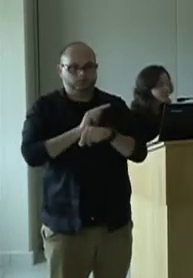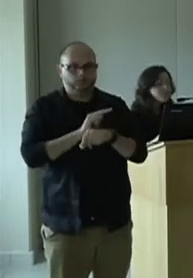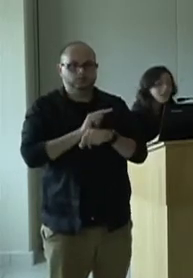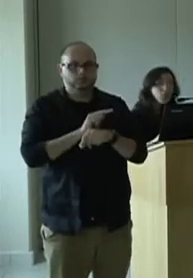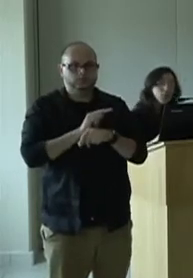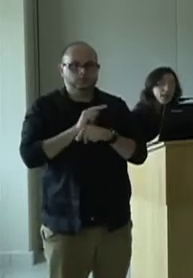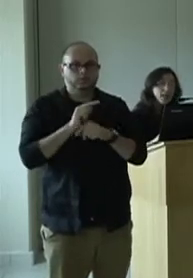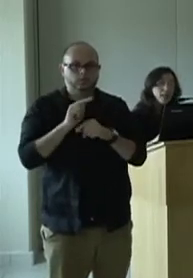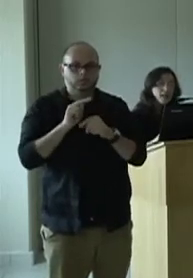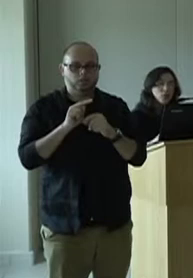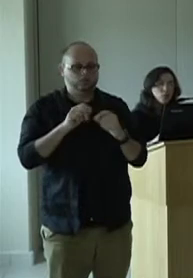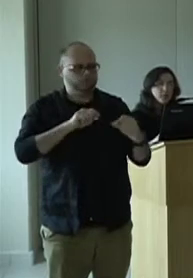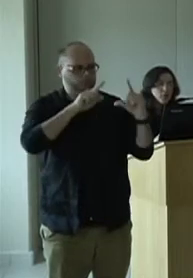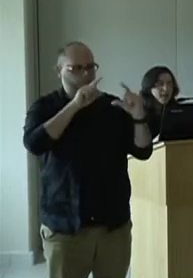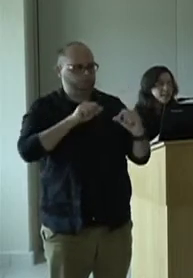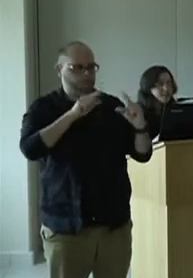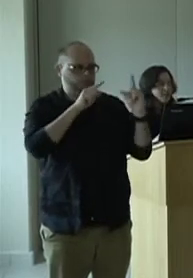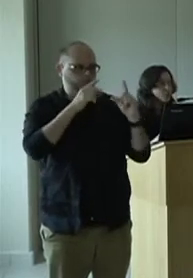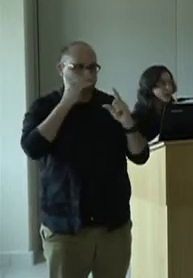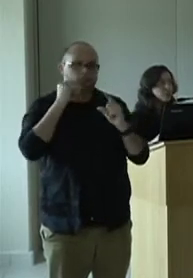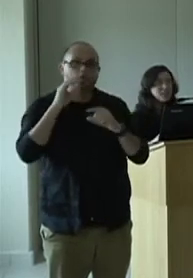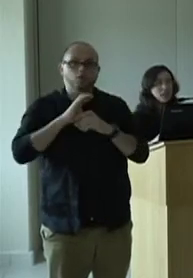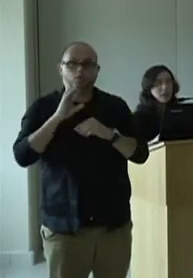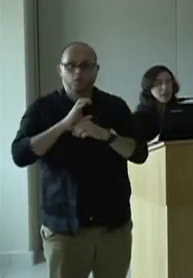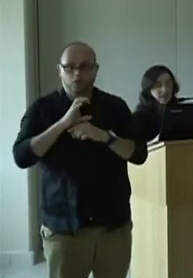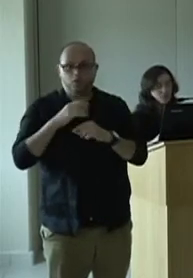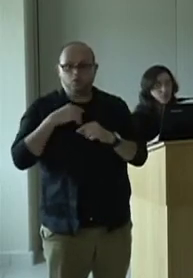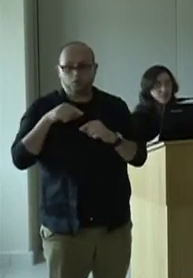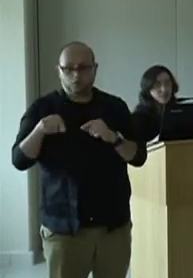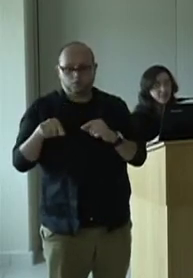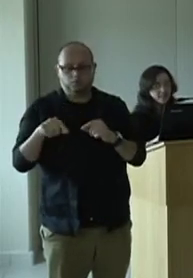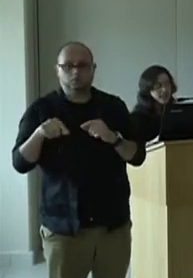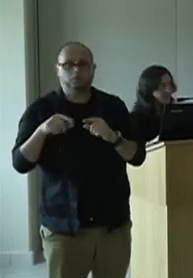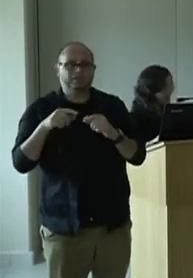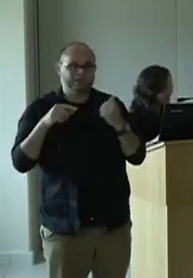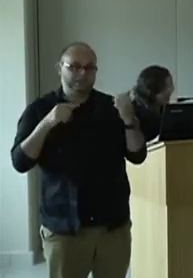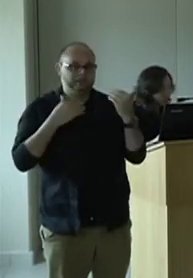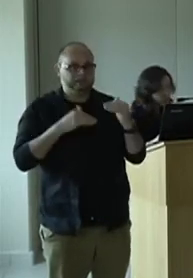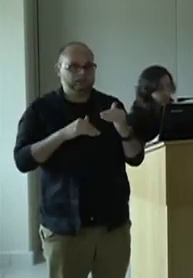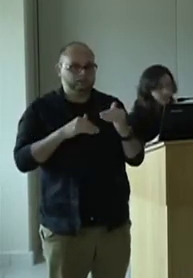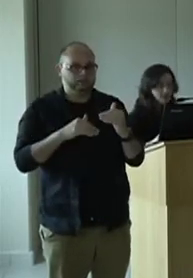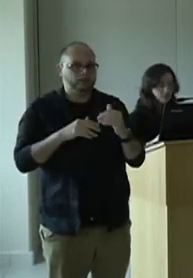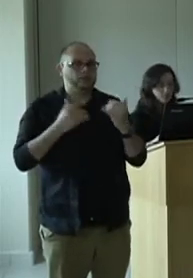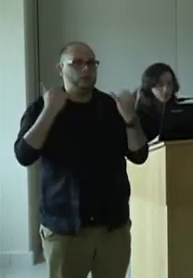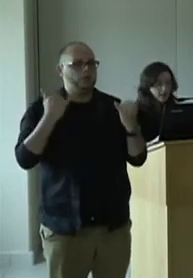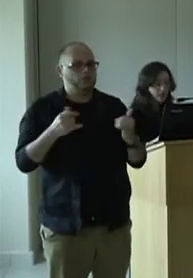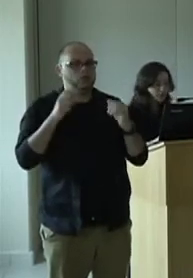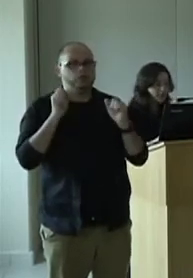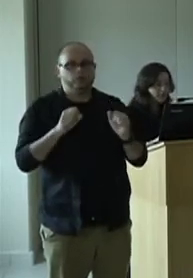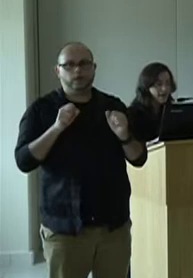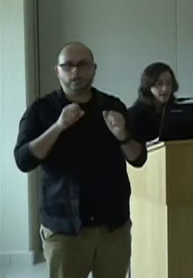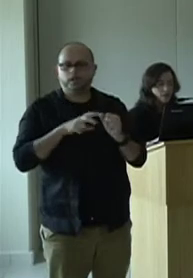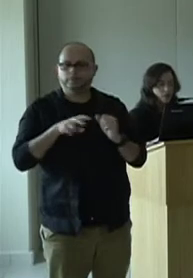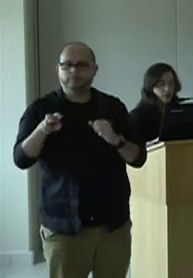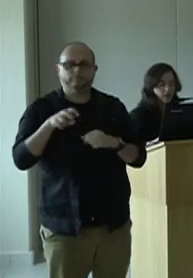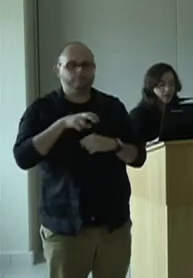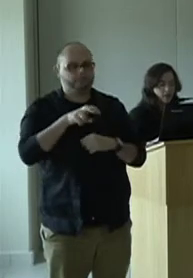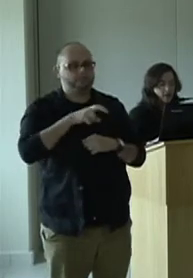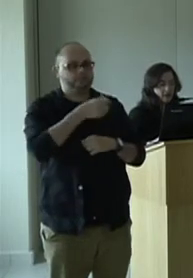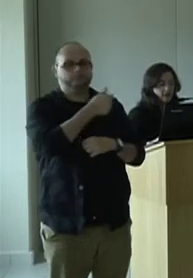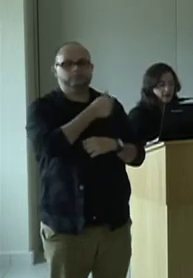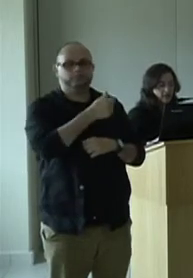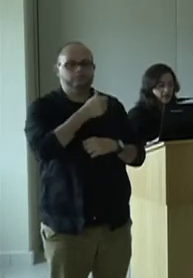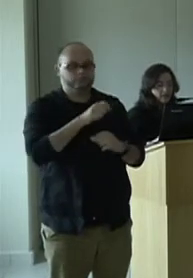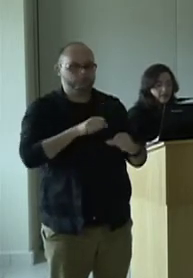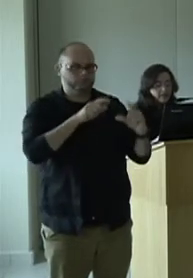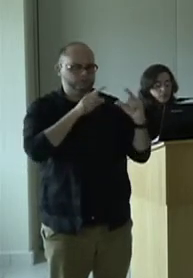slides. Porque si bien los podía cambiar en la computadora, eso la limitaba en moverse. Así que ahora puede moverse por todos lados y cambiar ella sola